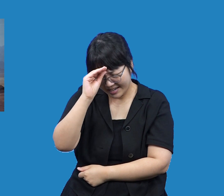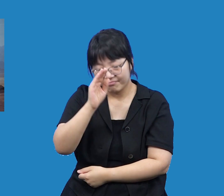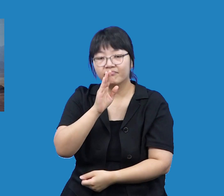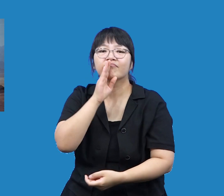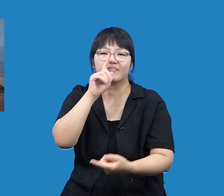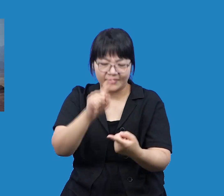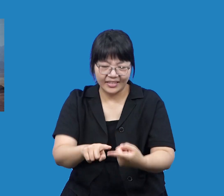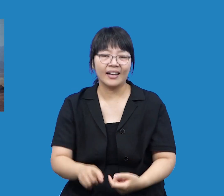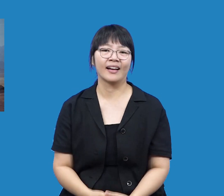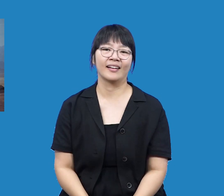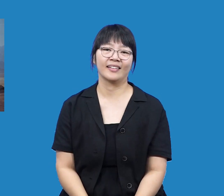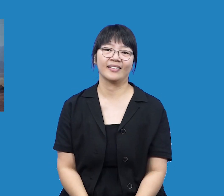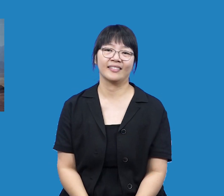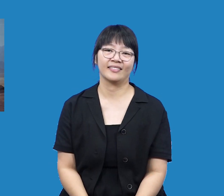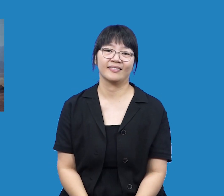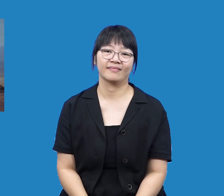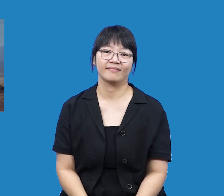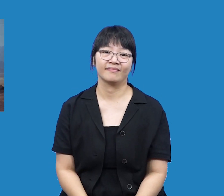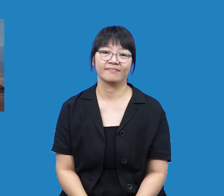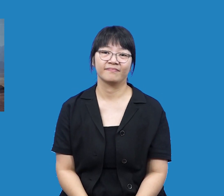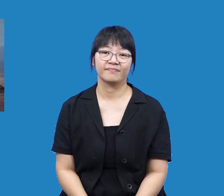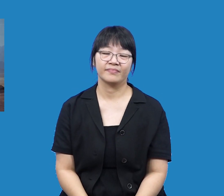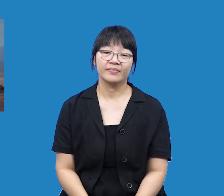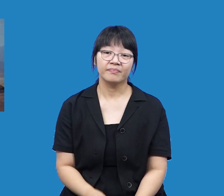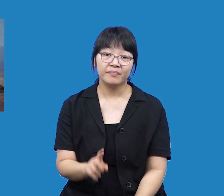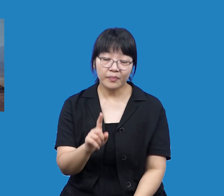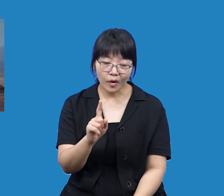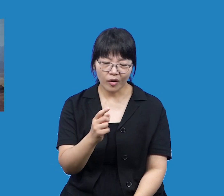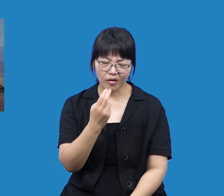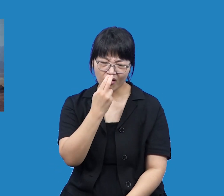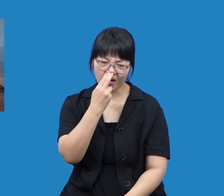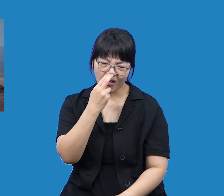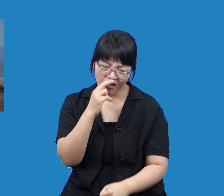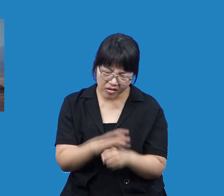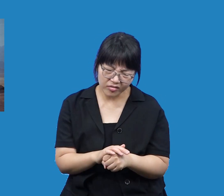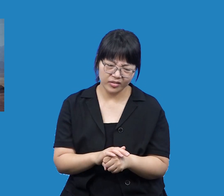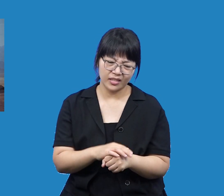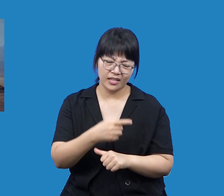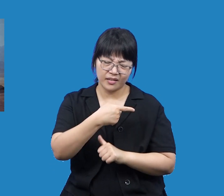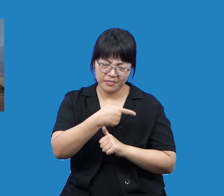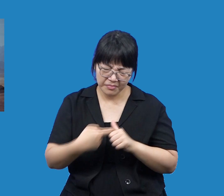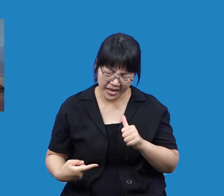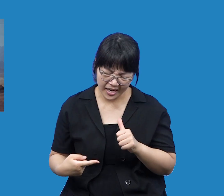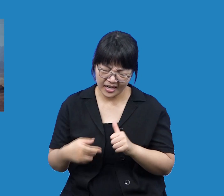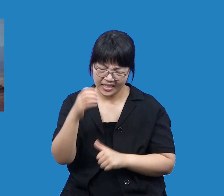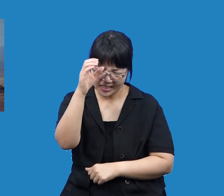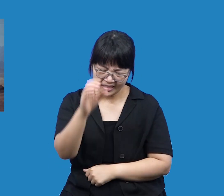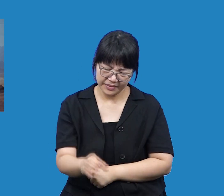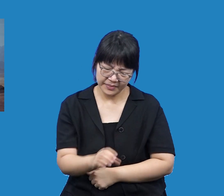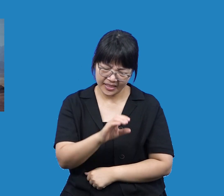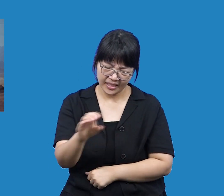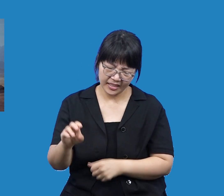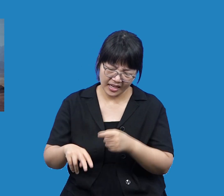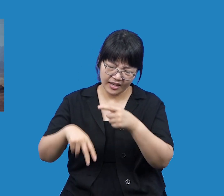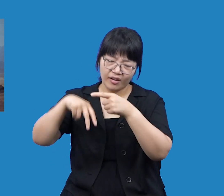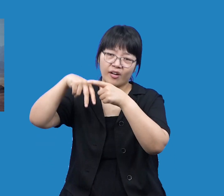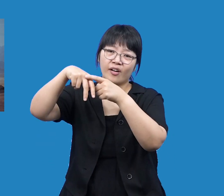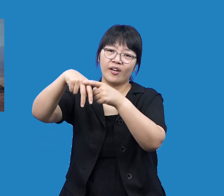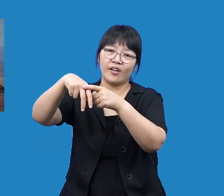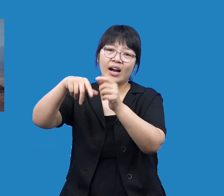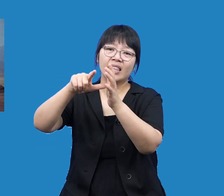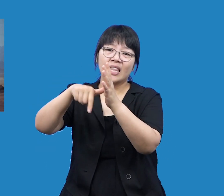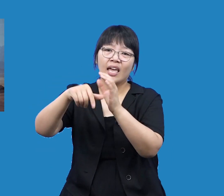않습니까? 자, 이렇게 억울함을 당하시고 십자가에 못 박혔을 때 오히려 우리를